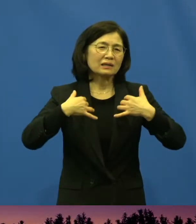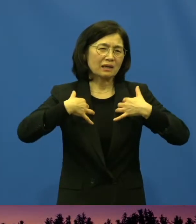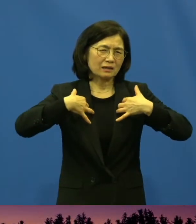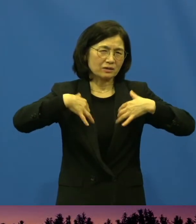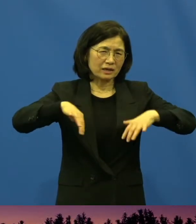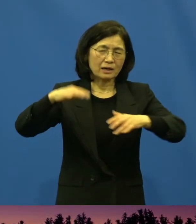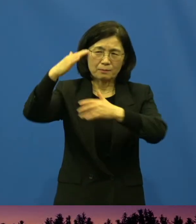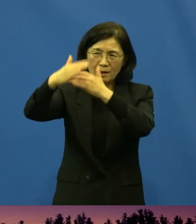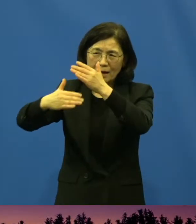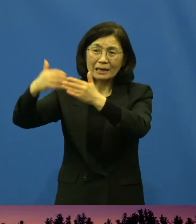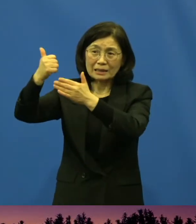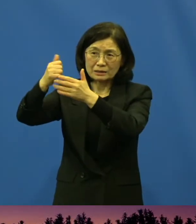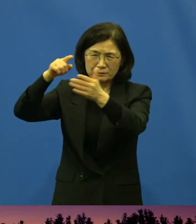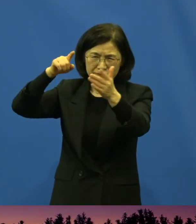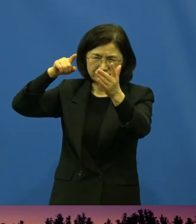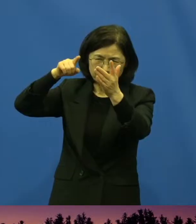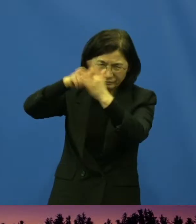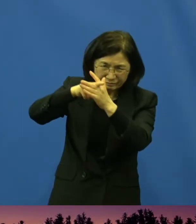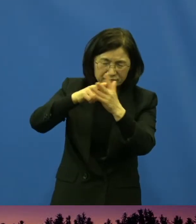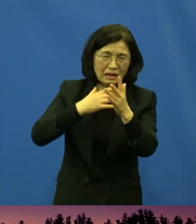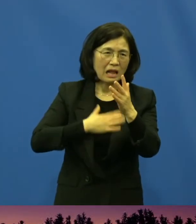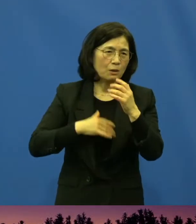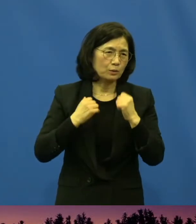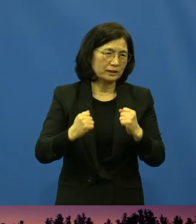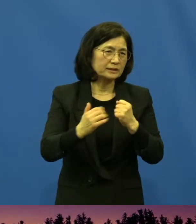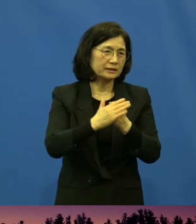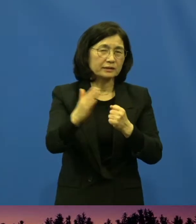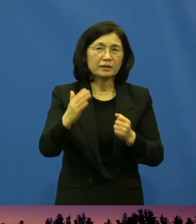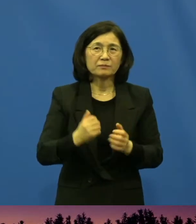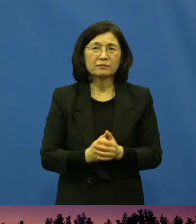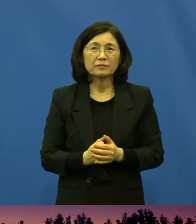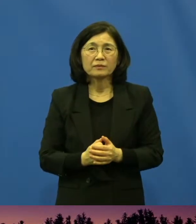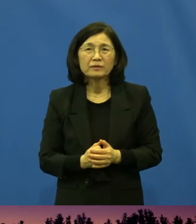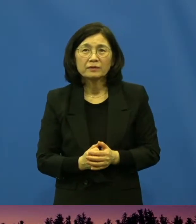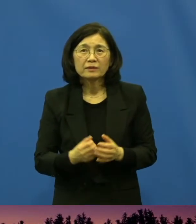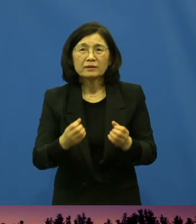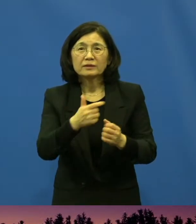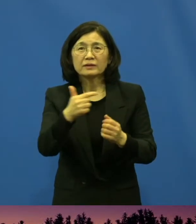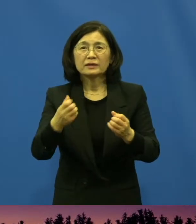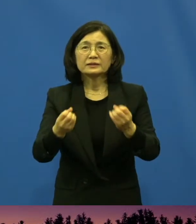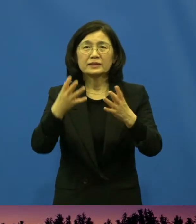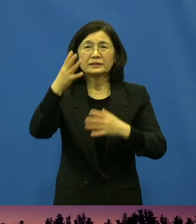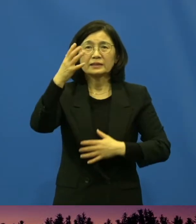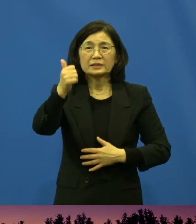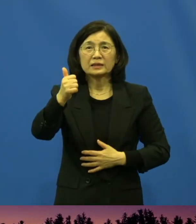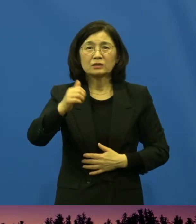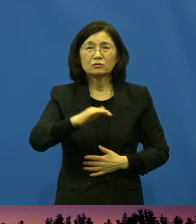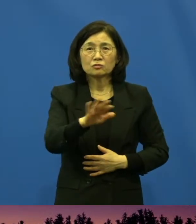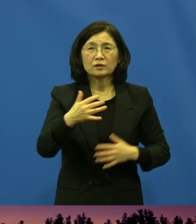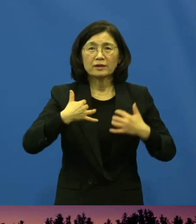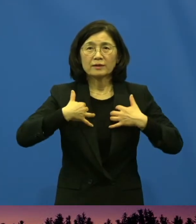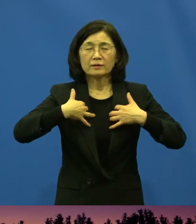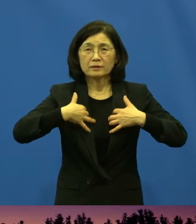히브리서 4장 15절로 16절이죠. 우리에게 있는 대제사장은 우리의 연약함을 동정하지 못하실 리가 아니요,